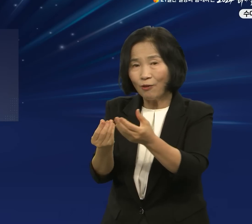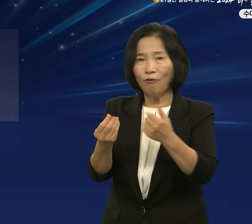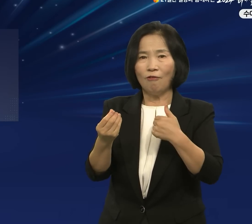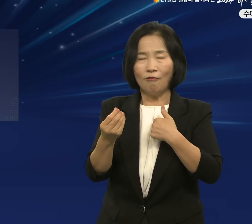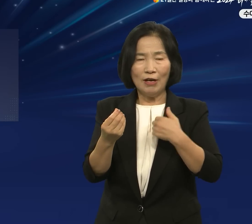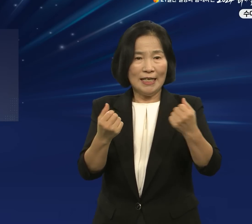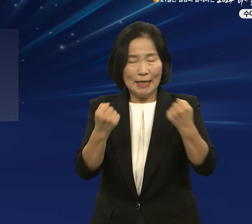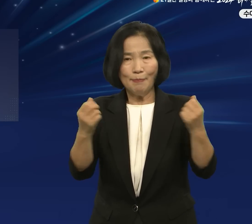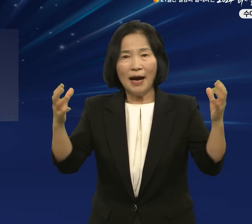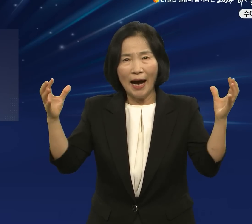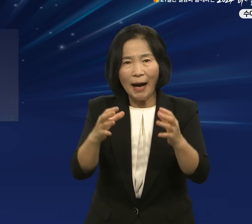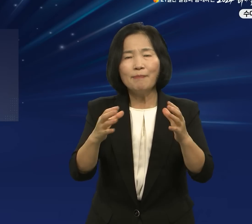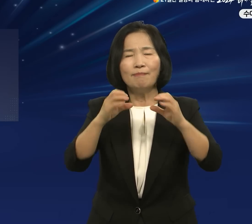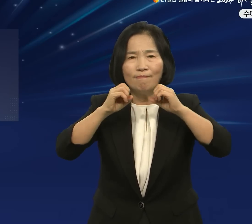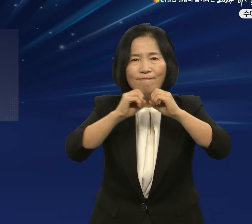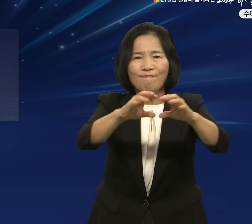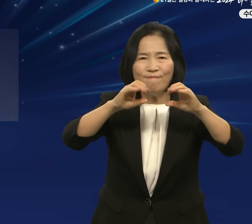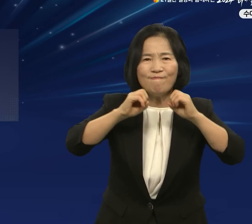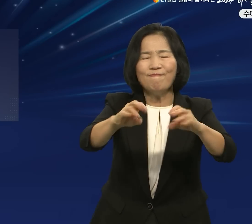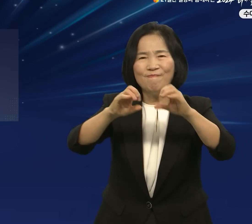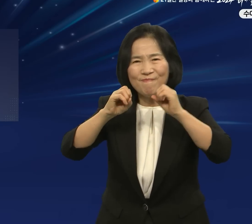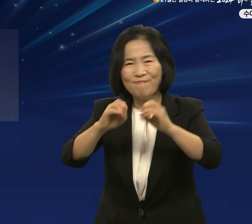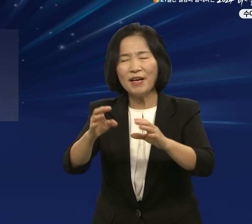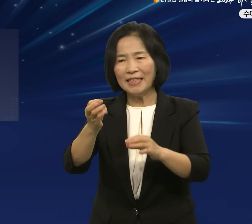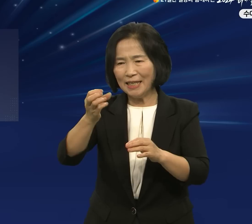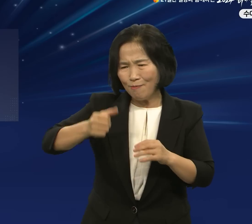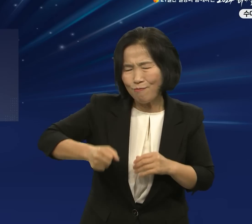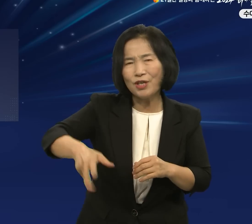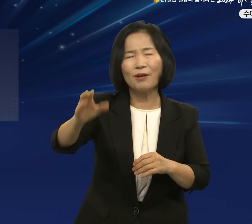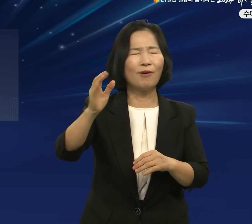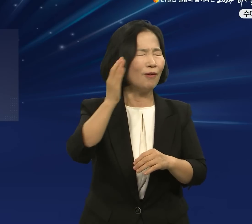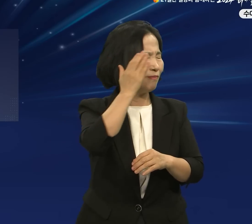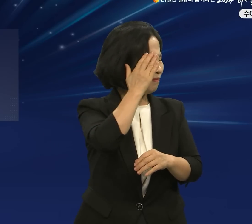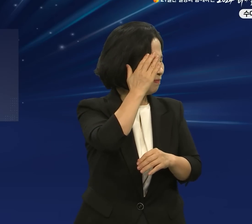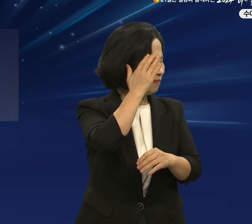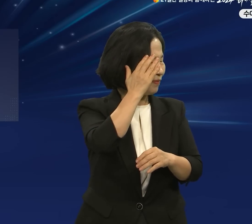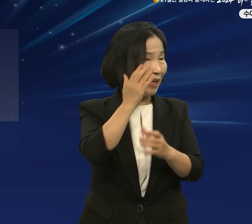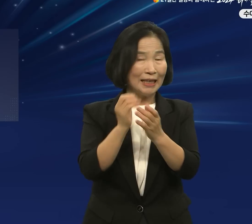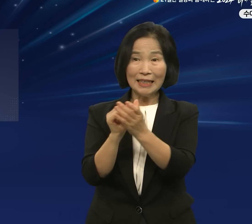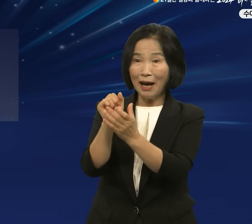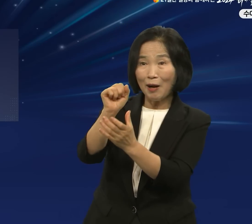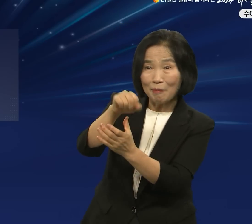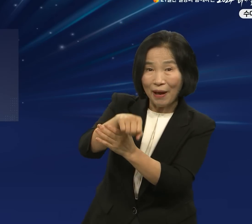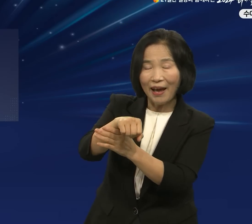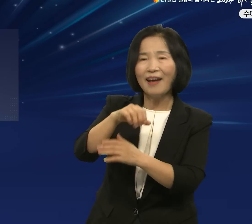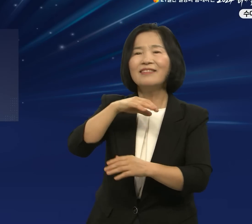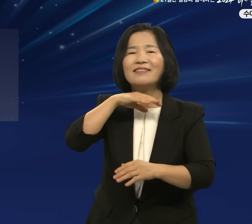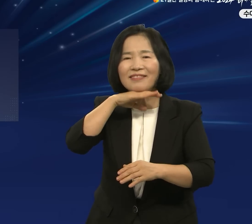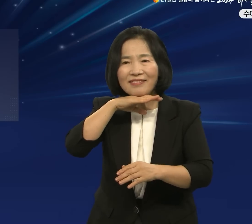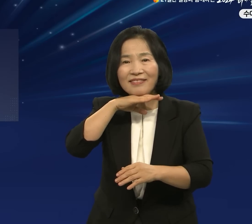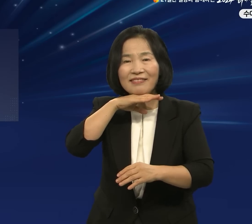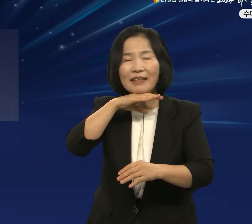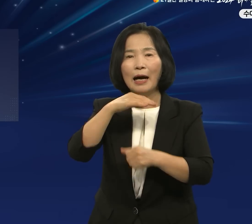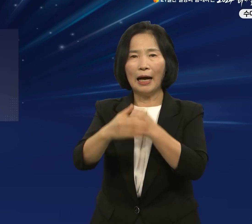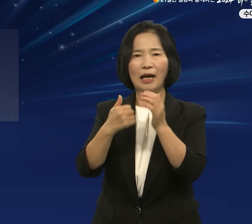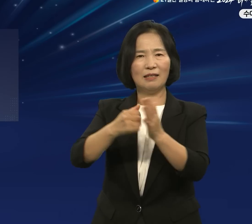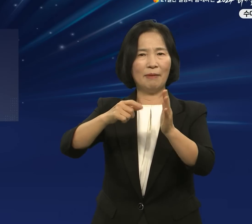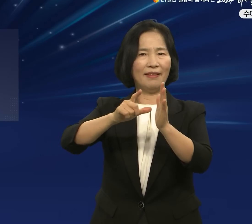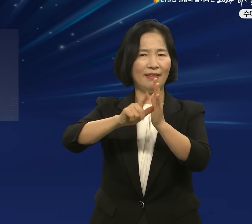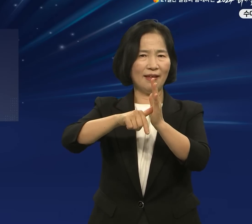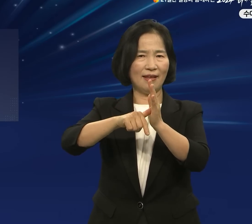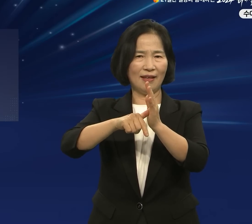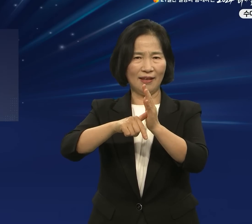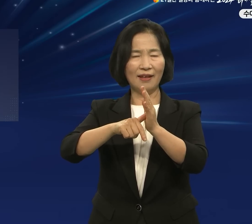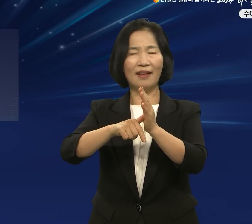것, 그리고 그 결과와 열매는 하나님의 때에 하나님께서 반드시 그